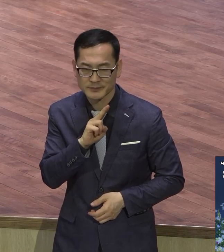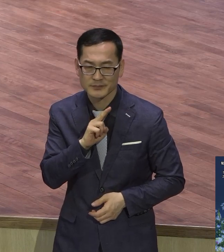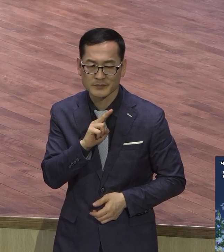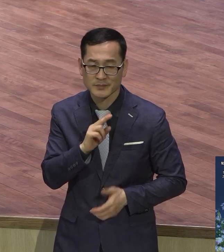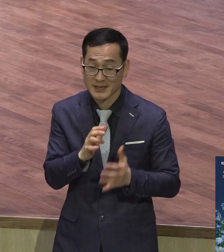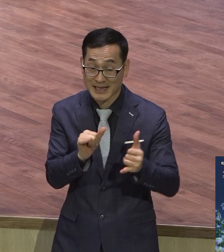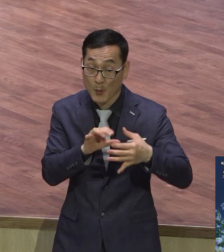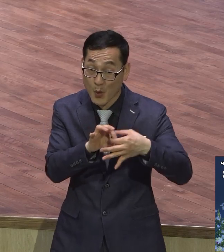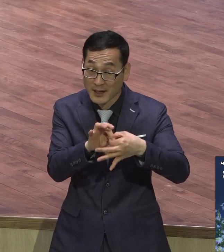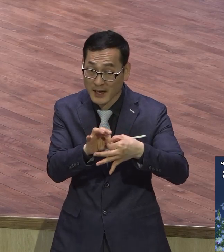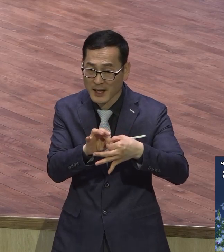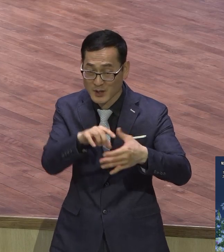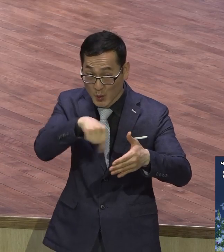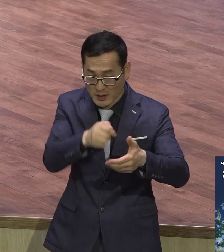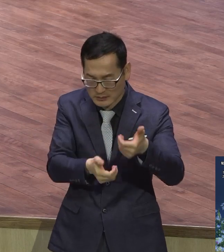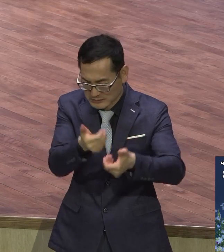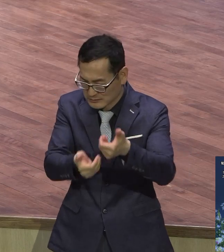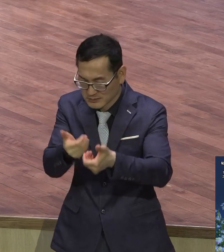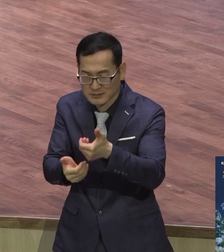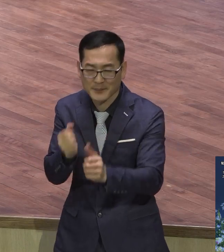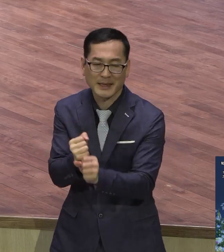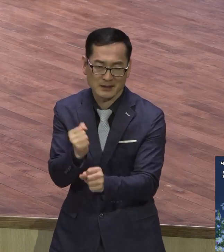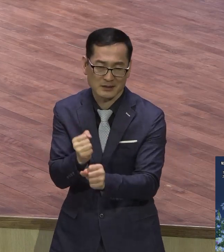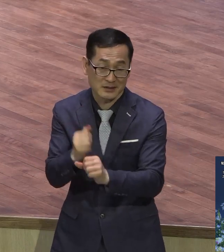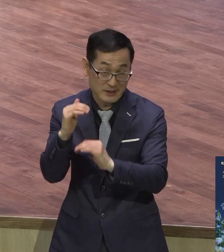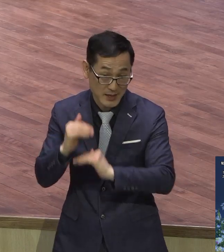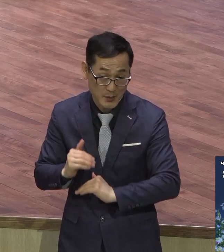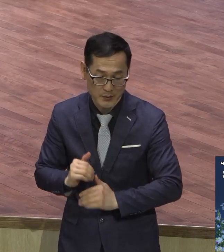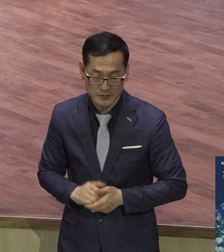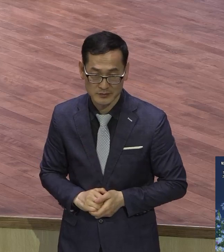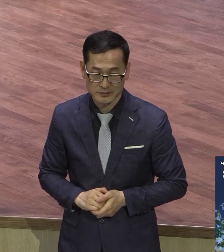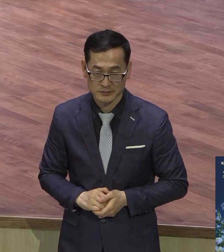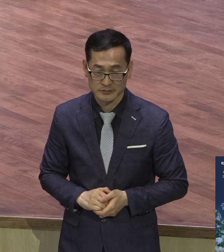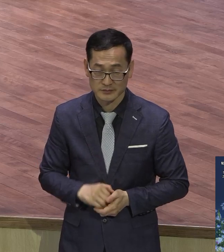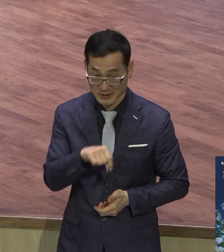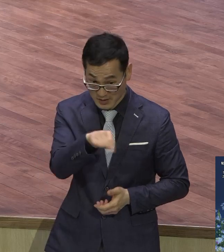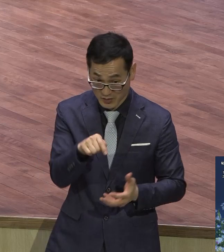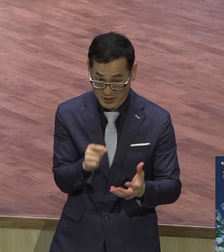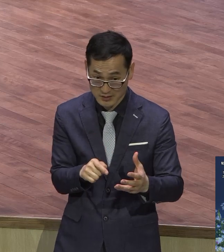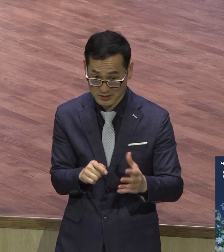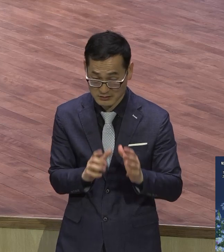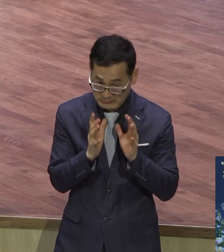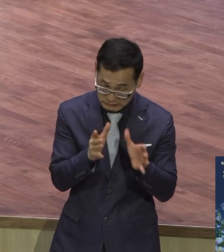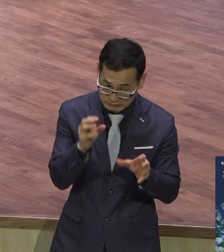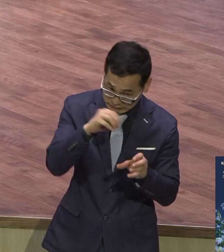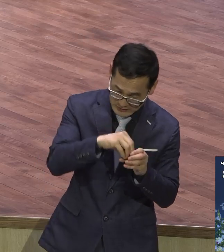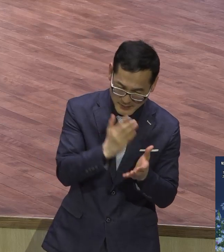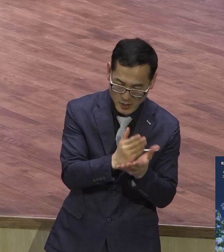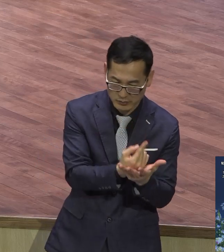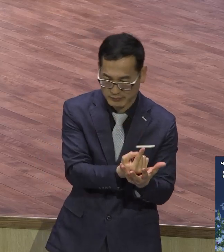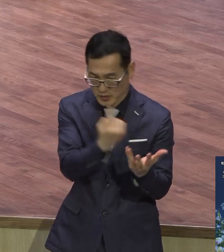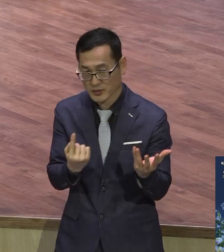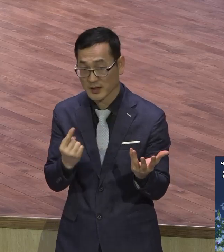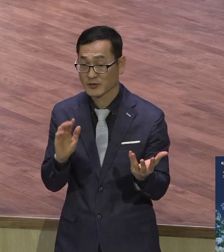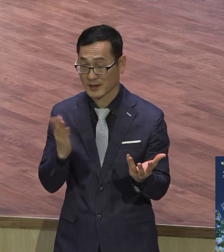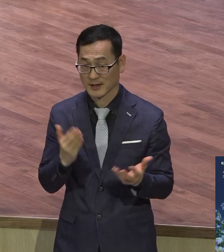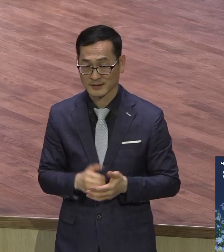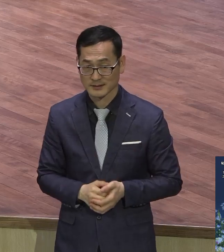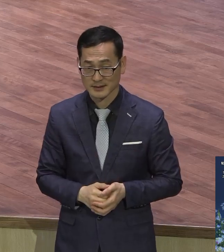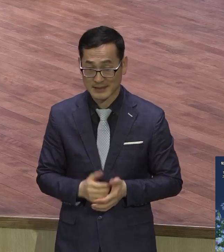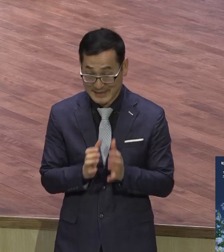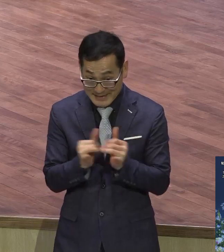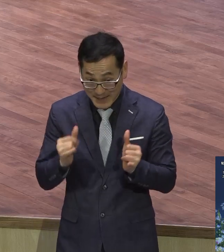인간관계를 깨는 많은 요소들이 있잖아요. 여기에서 벗어나려고 하면 단순히 인간적인